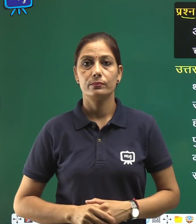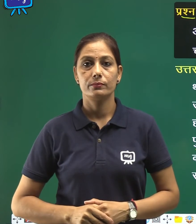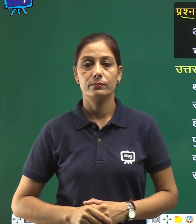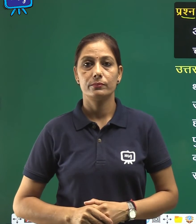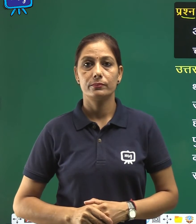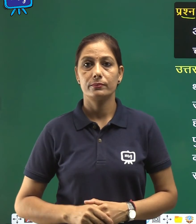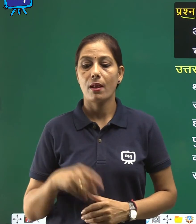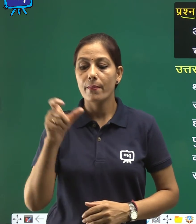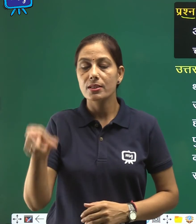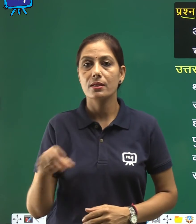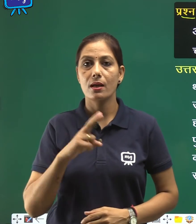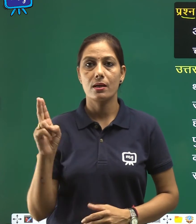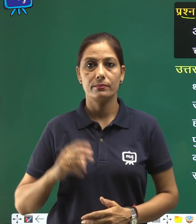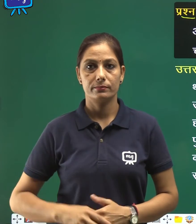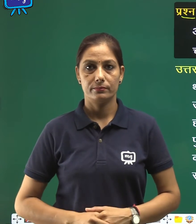भगत जी की